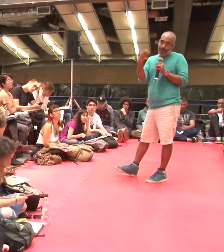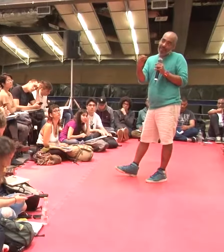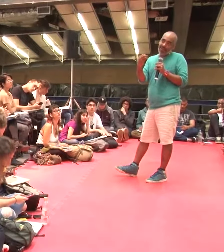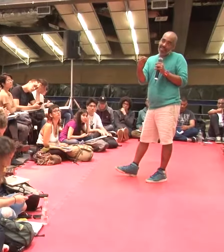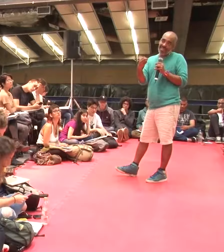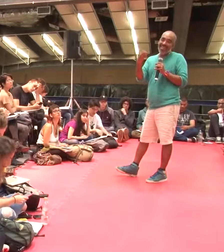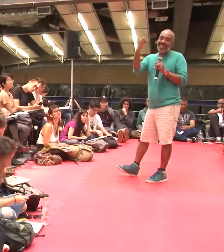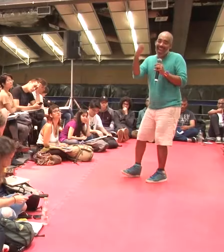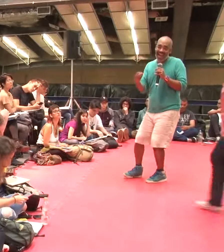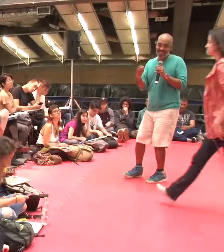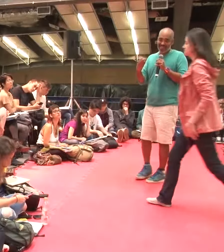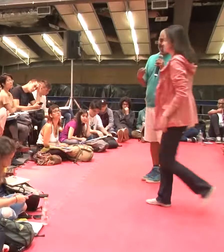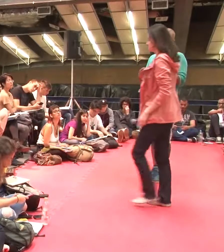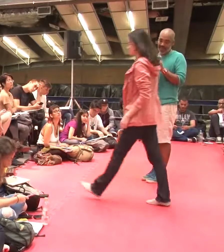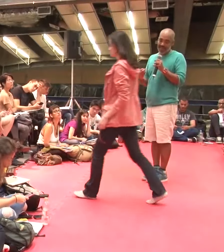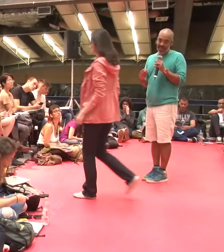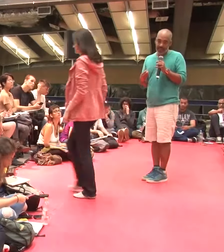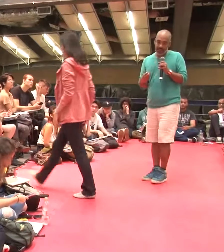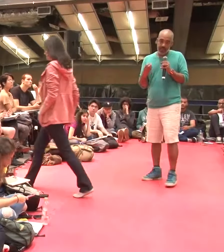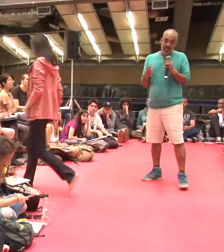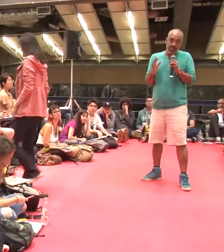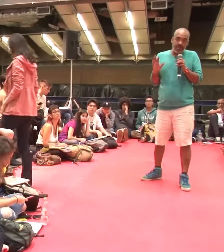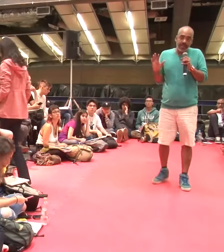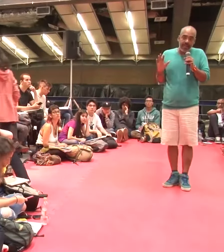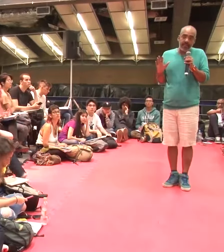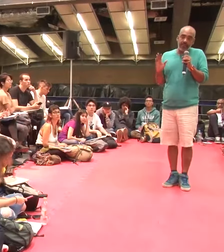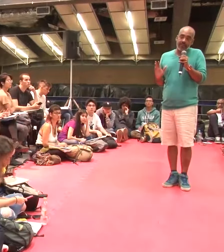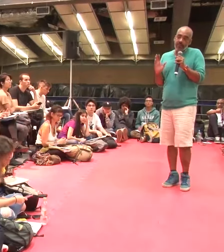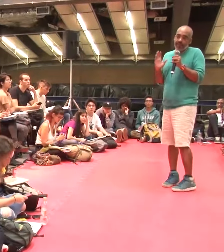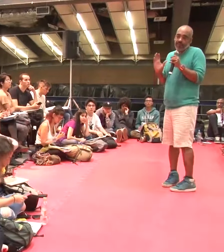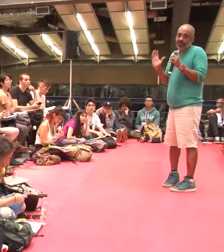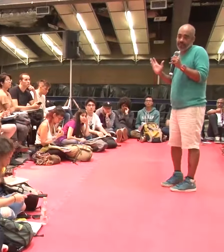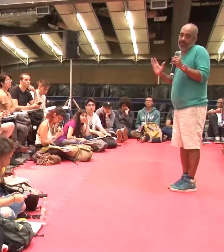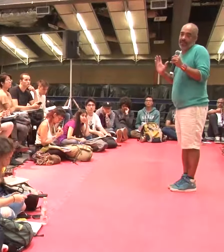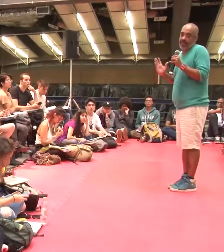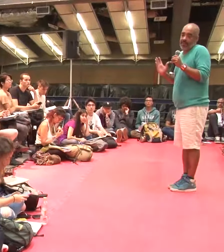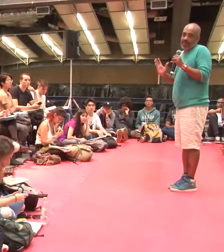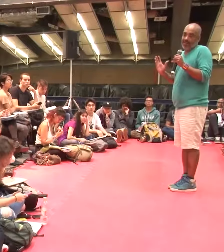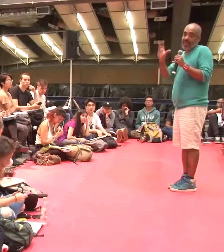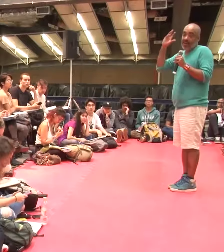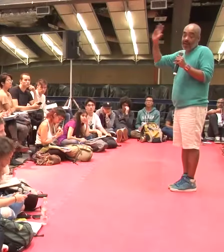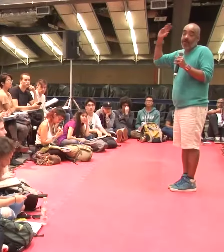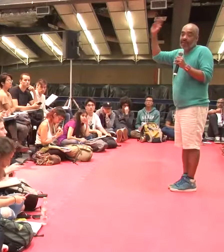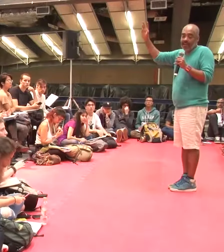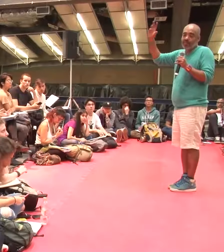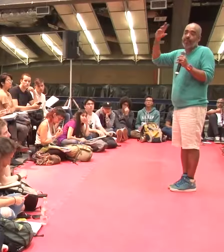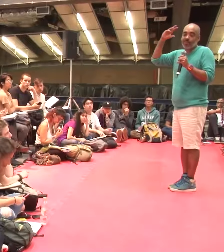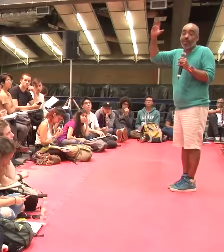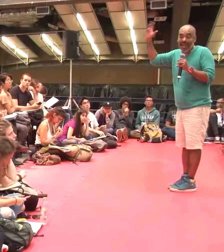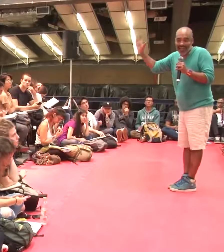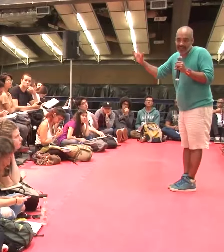que o protagonista é aquele que age, né? E o Cortiço está ali em situação passiva, né? Mas ele é o